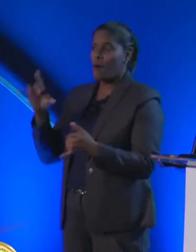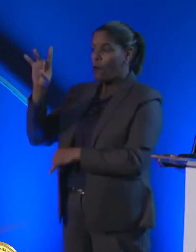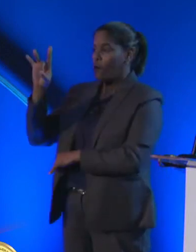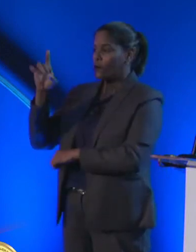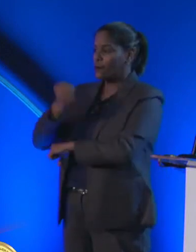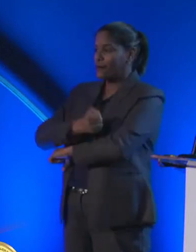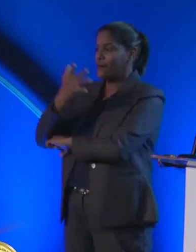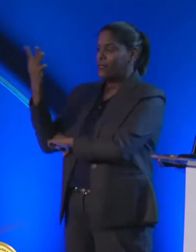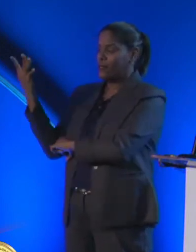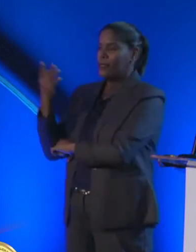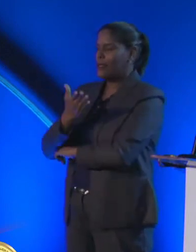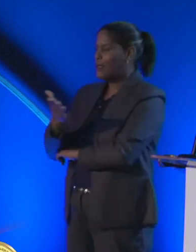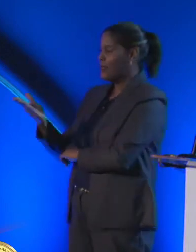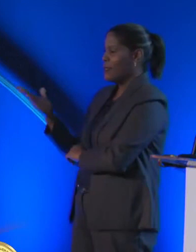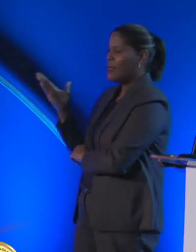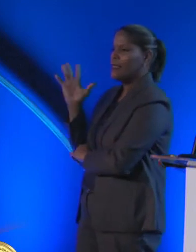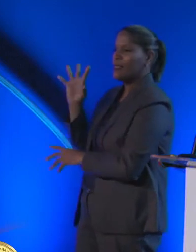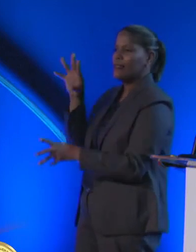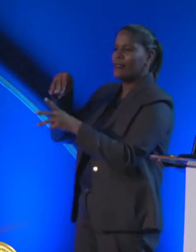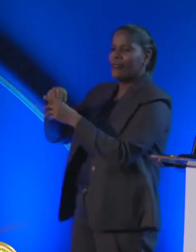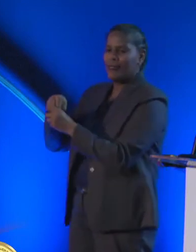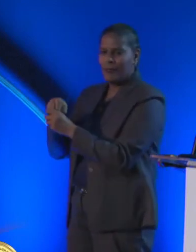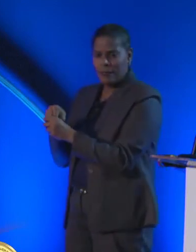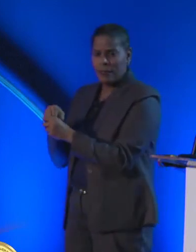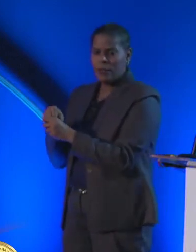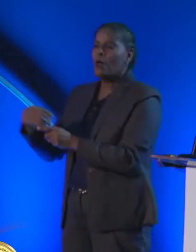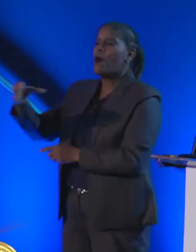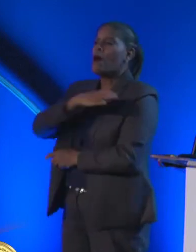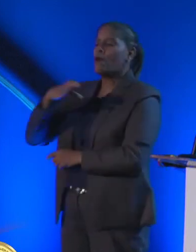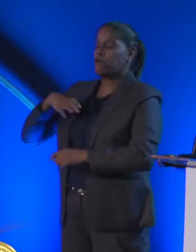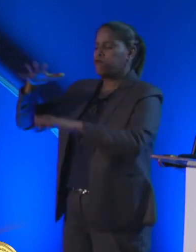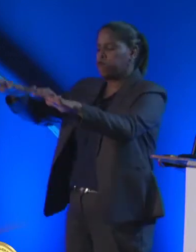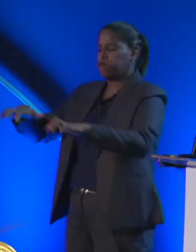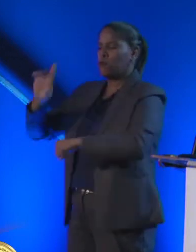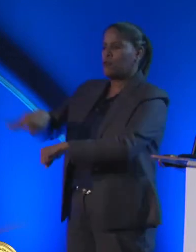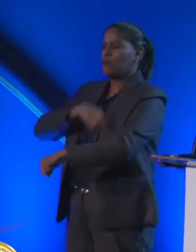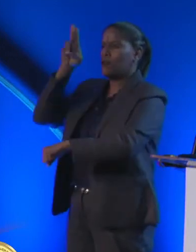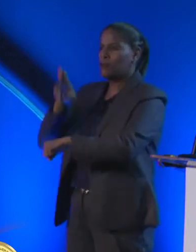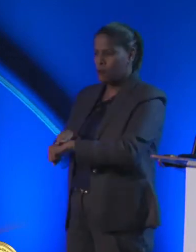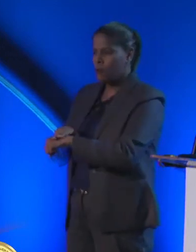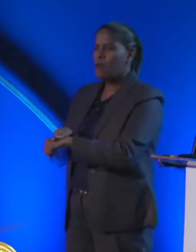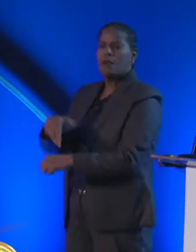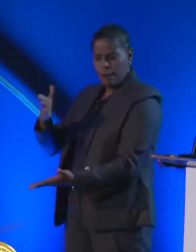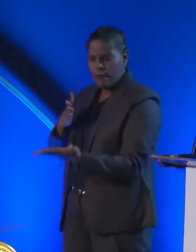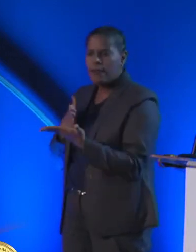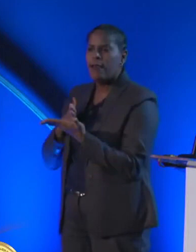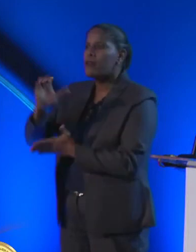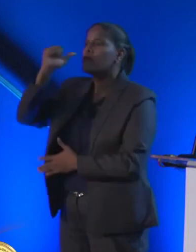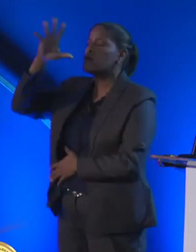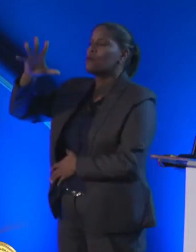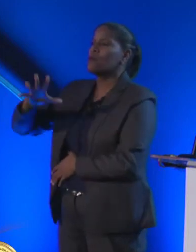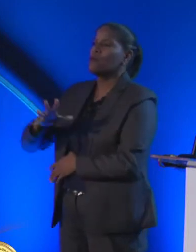marzo a quienes integran el Congreso Nacional que los derechos de las